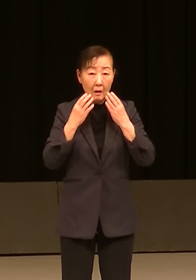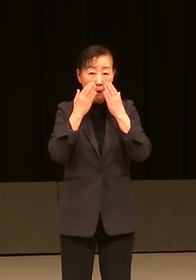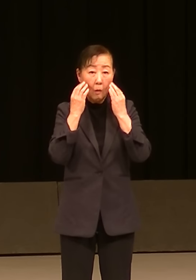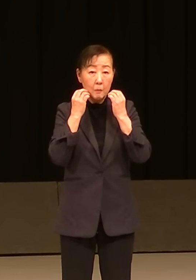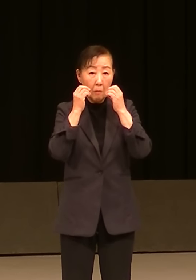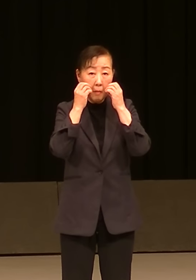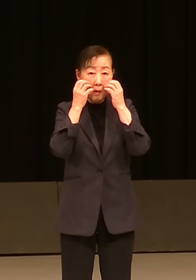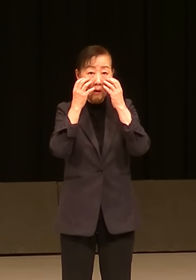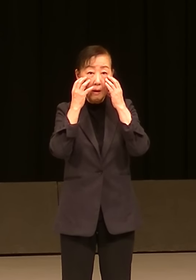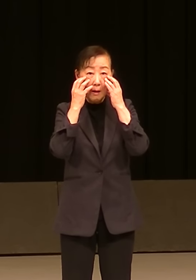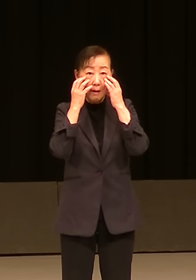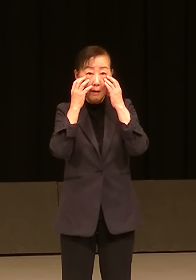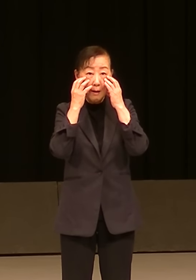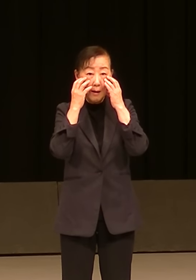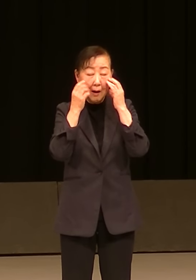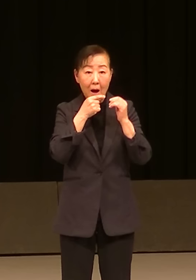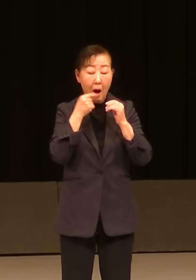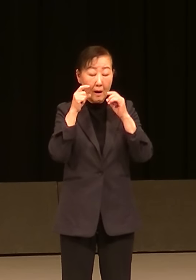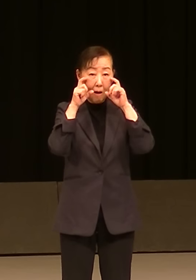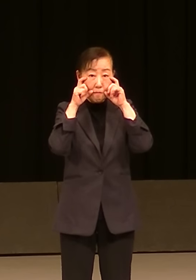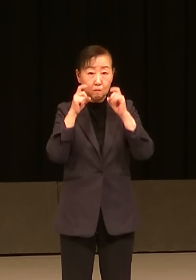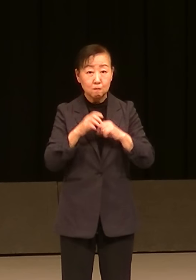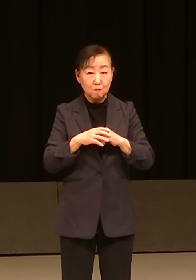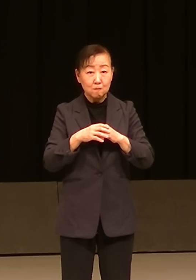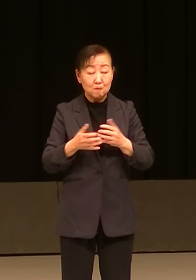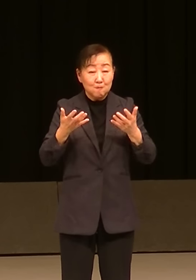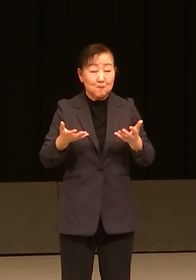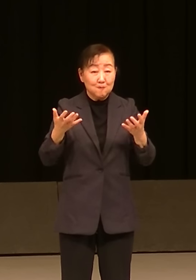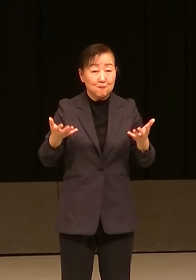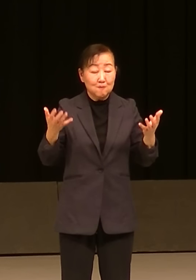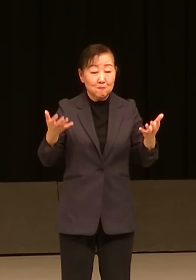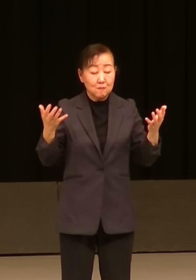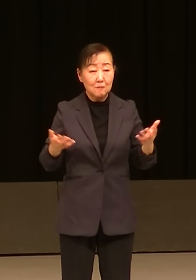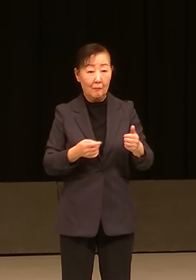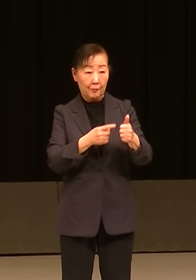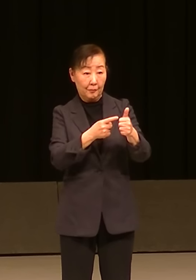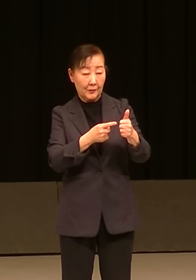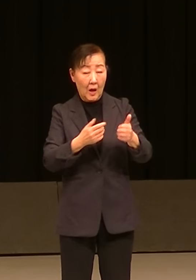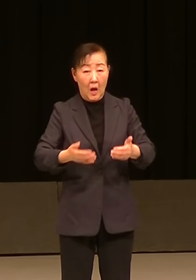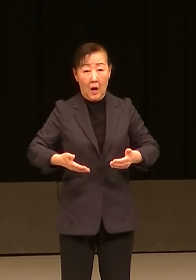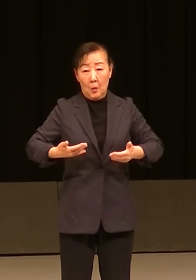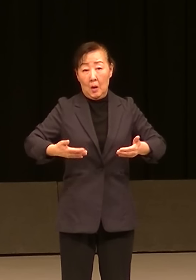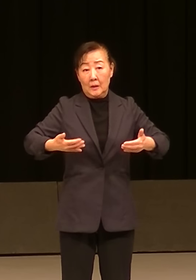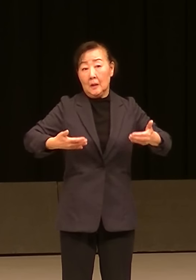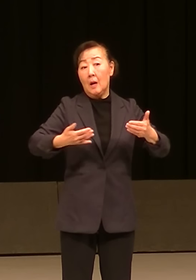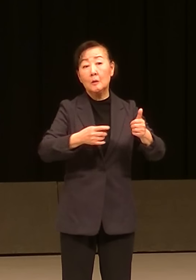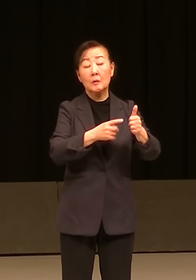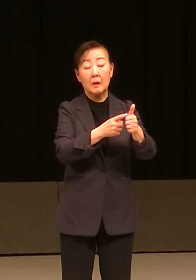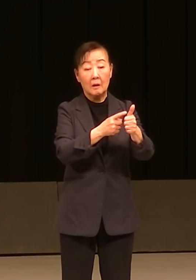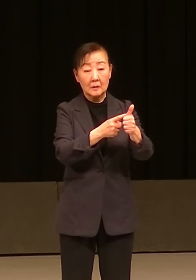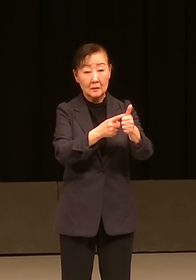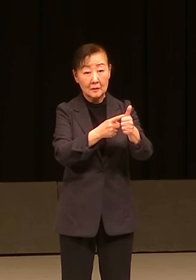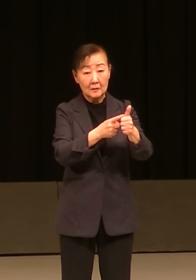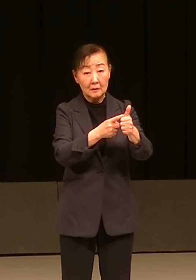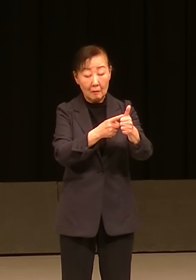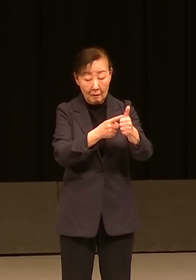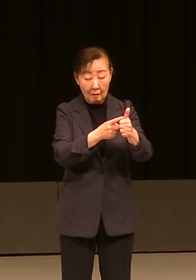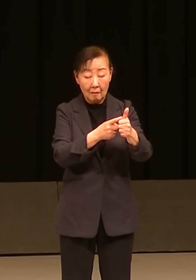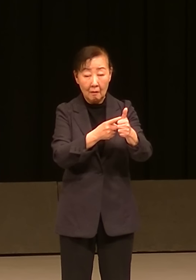感じになってるんですね、もうワイワイワイワイっていう、もう湧き上がるような感じで、もう、ま